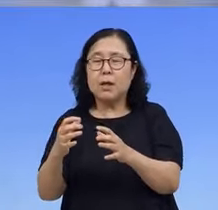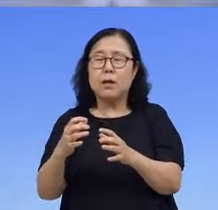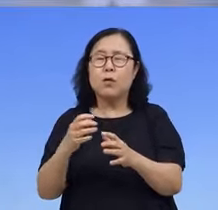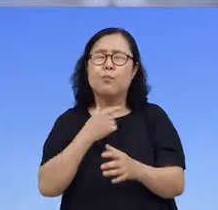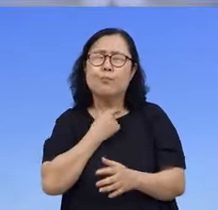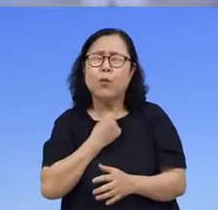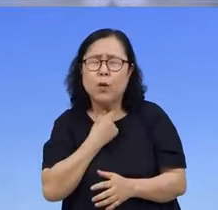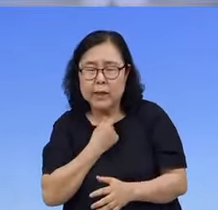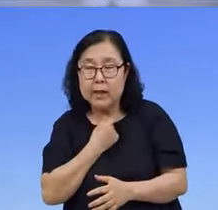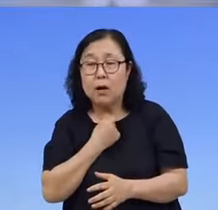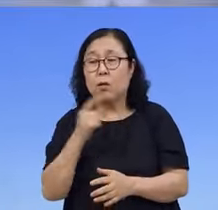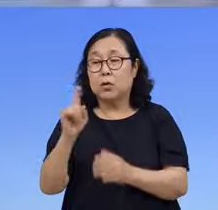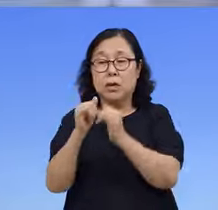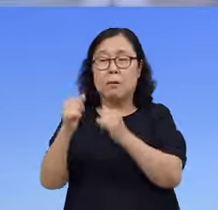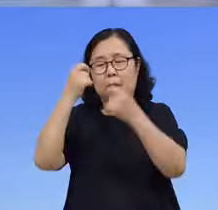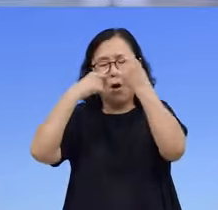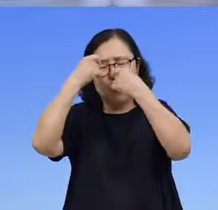분은 우시더래요.